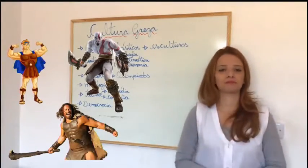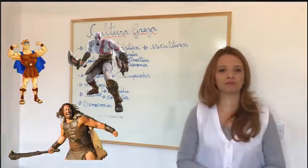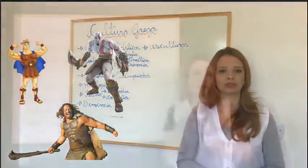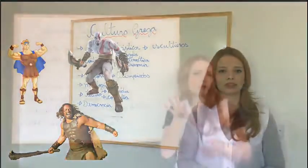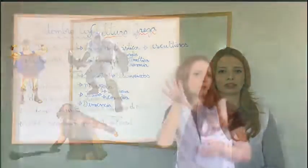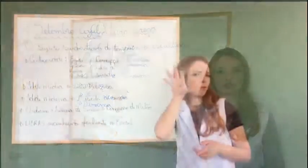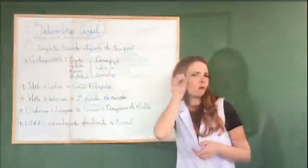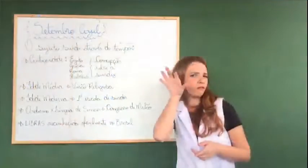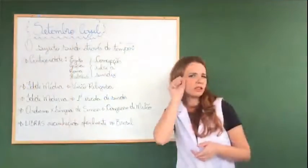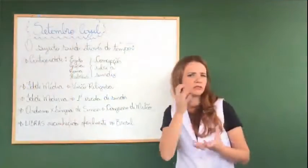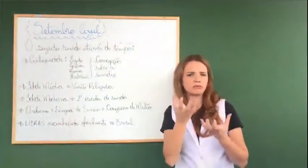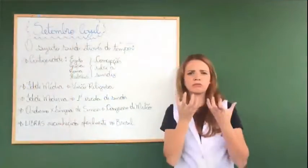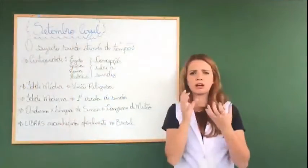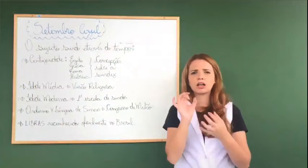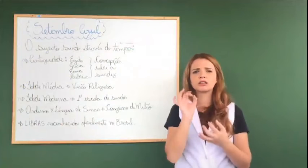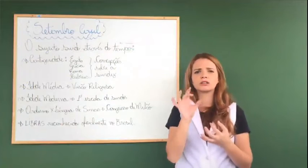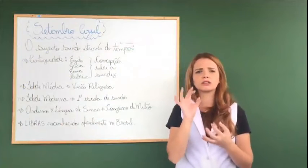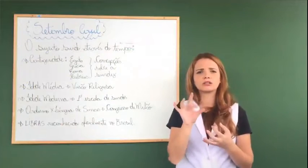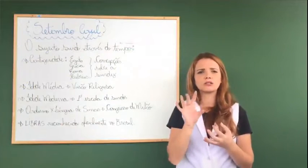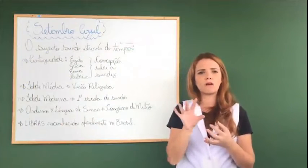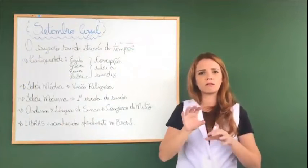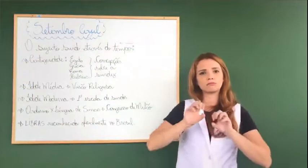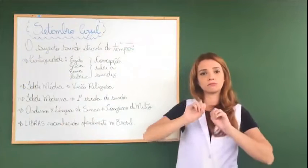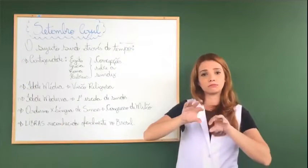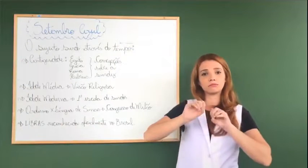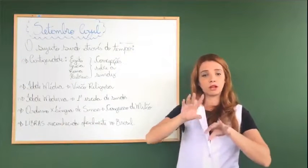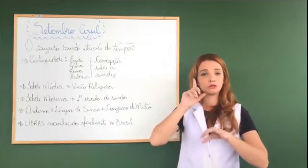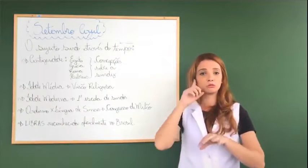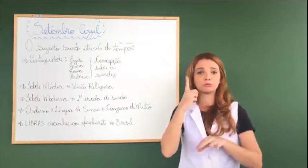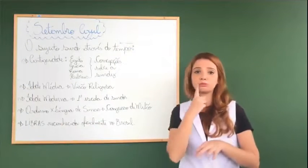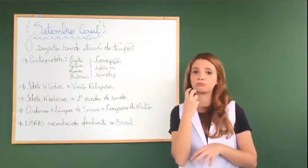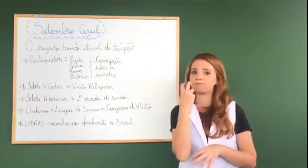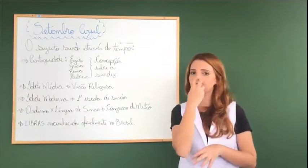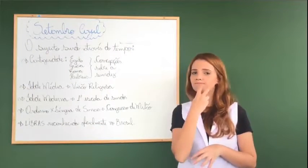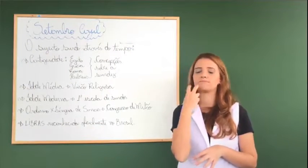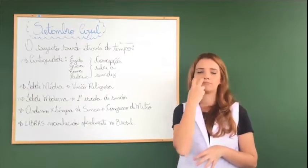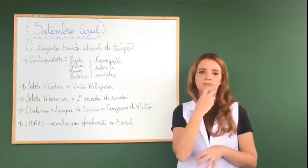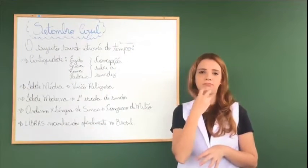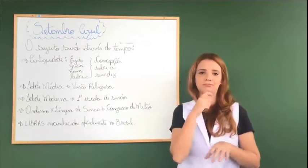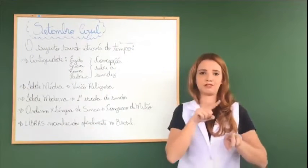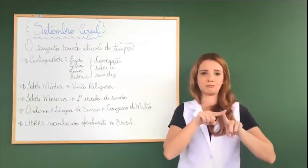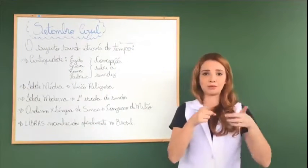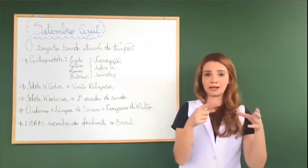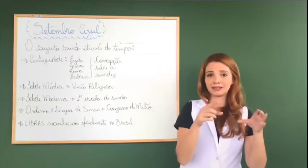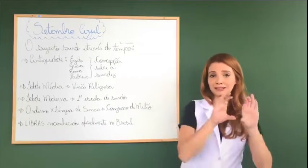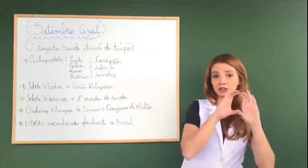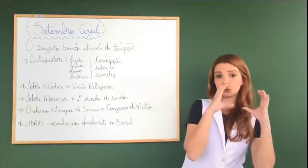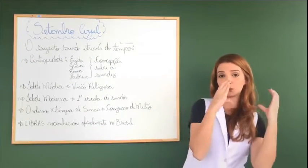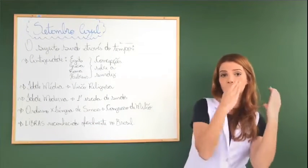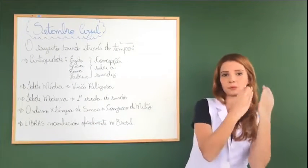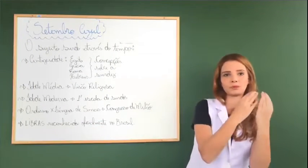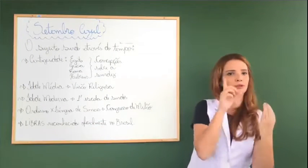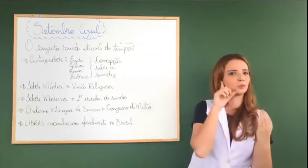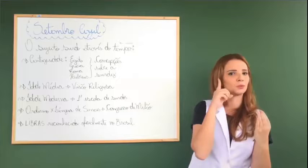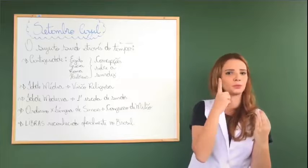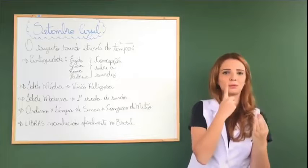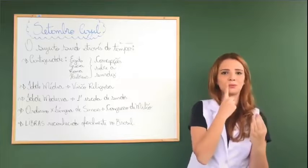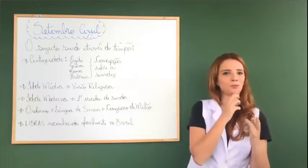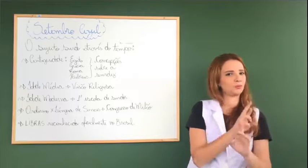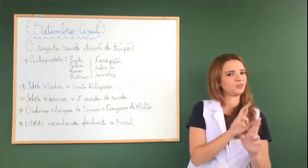grega. Então, os ouvintes queriam apenas que o surdo oralizasse. Enquanto isso, a comunidade